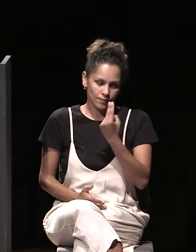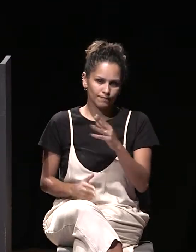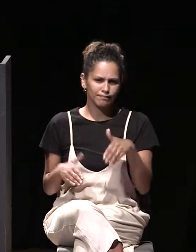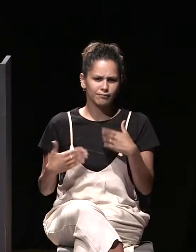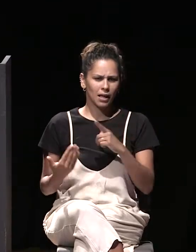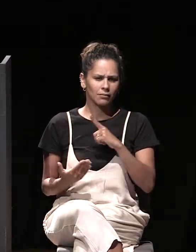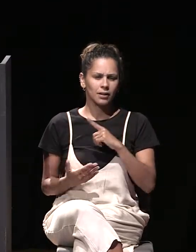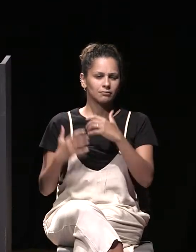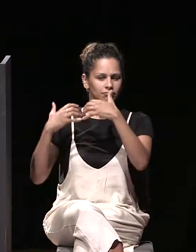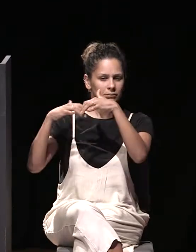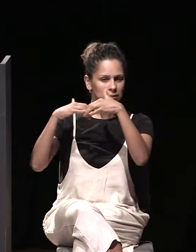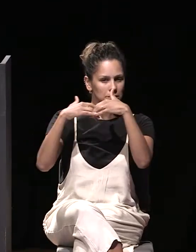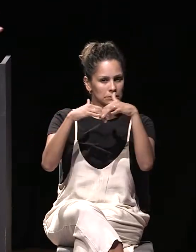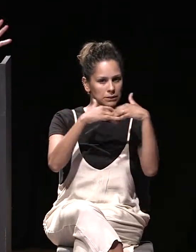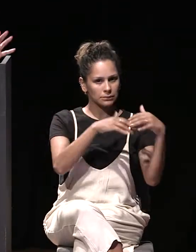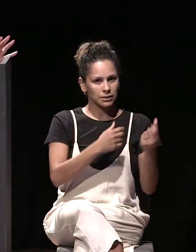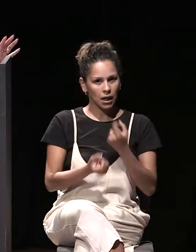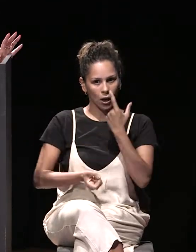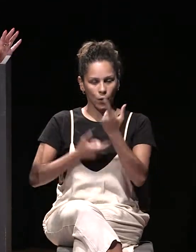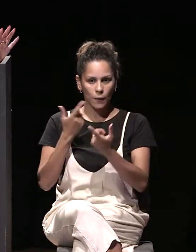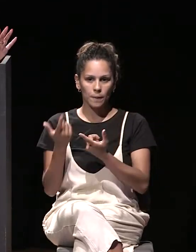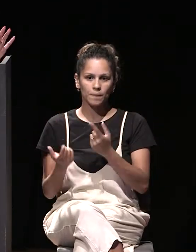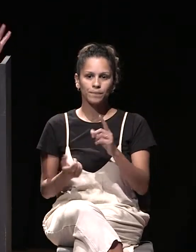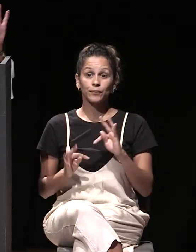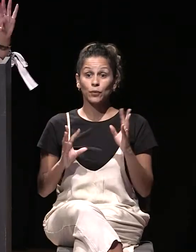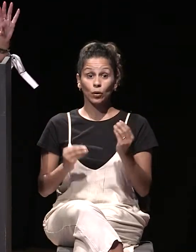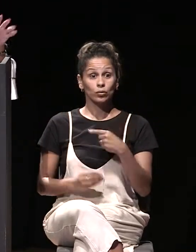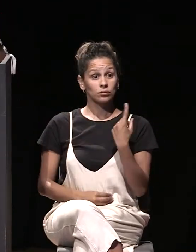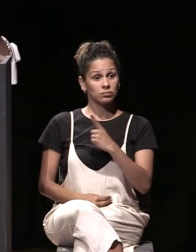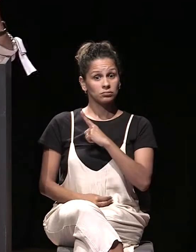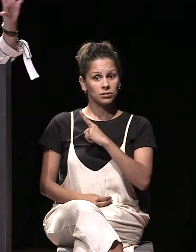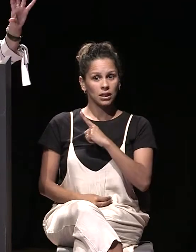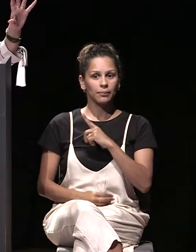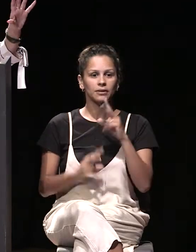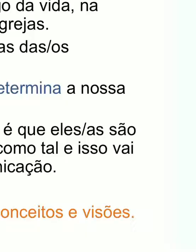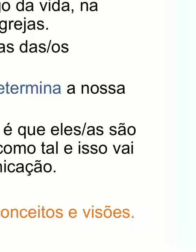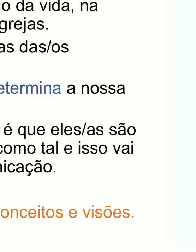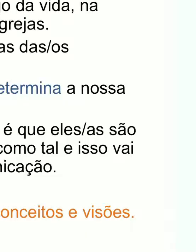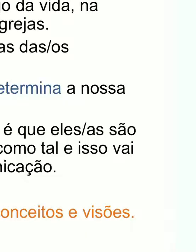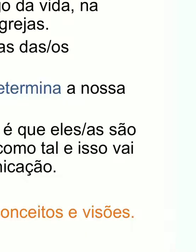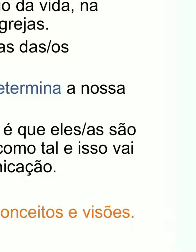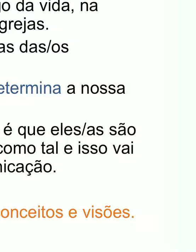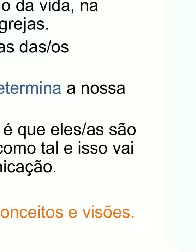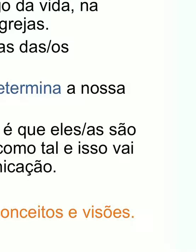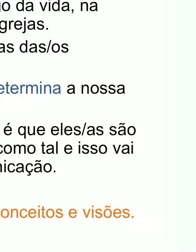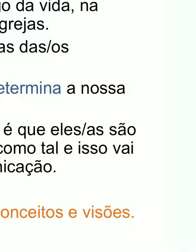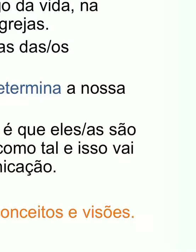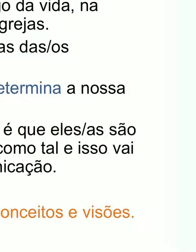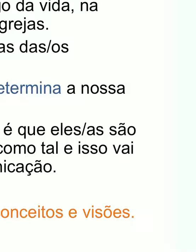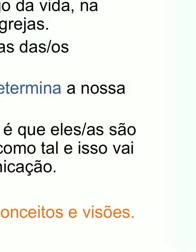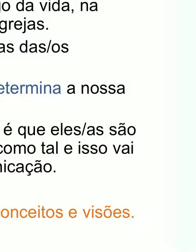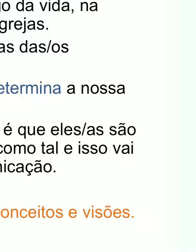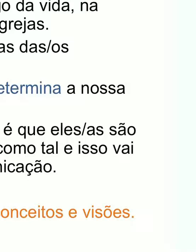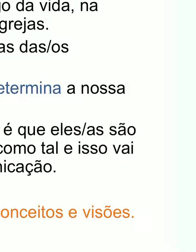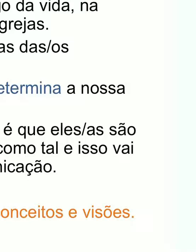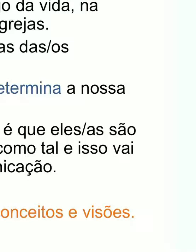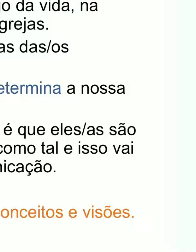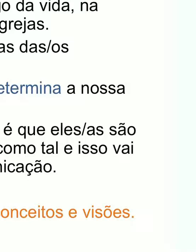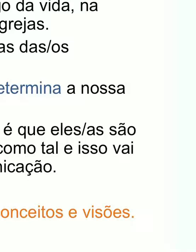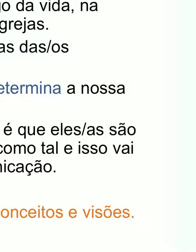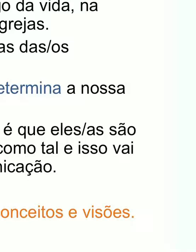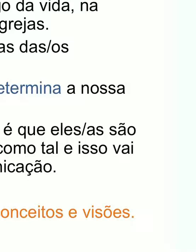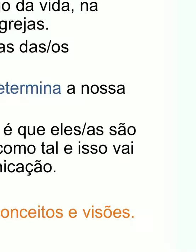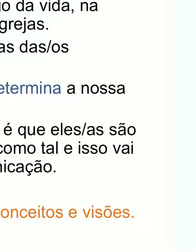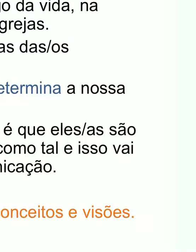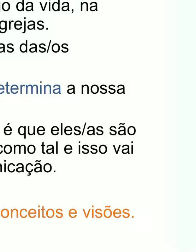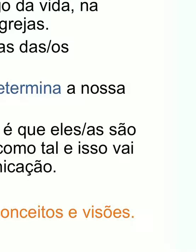algumas reflexões. Todos nós temos diferentes visões de tudo. De sexualidade, tem gente que diz, não, sexualidade é tudo